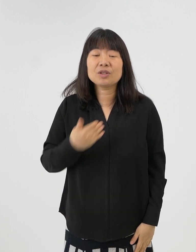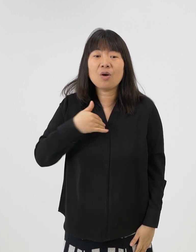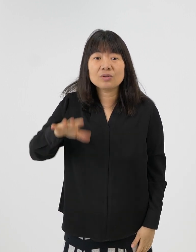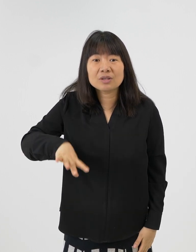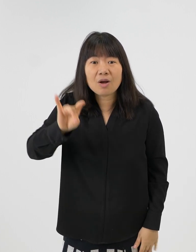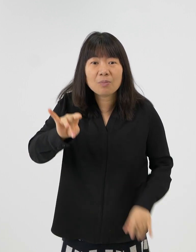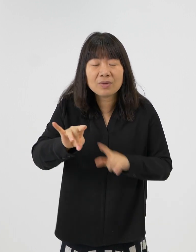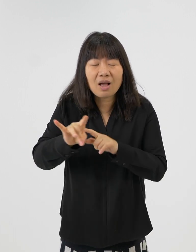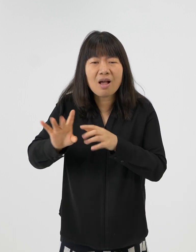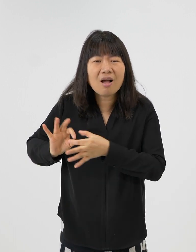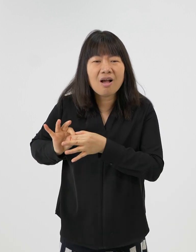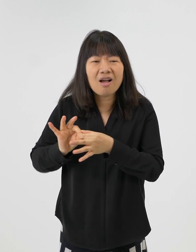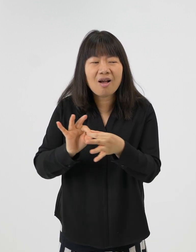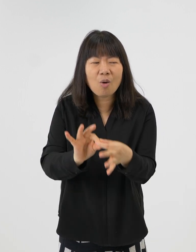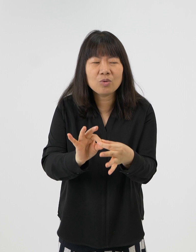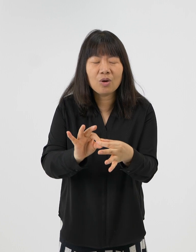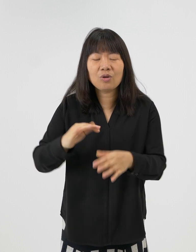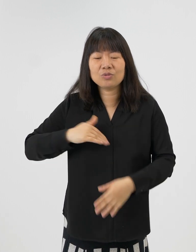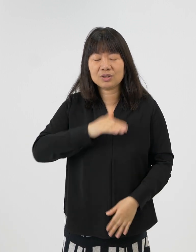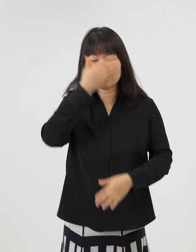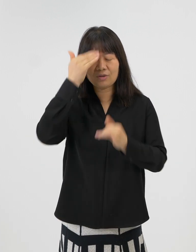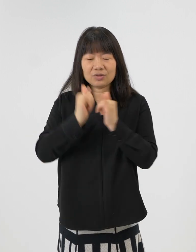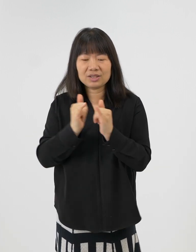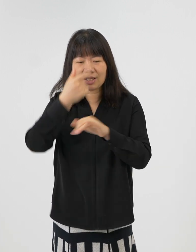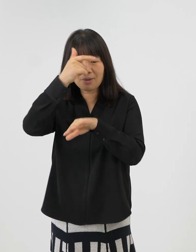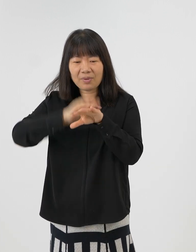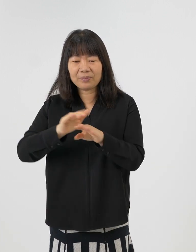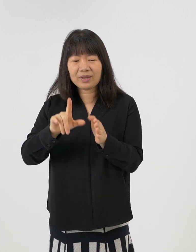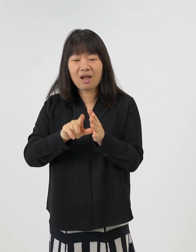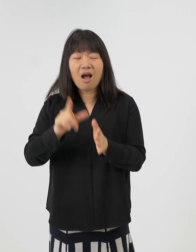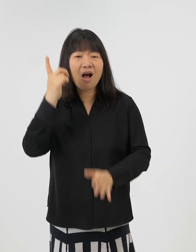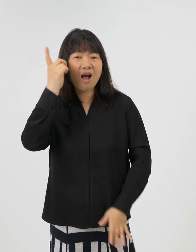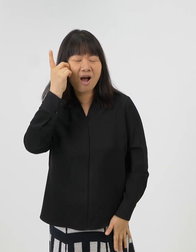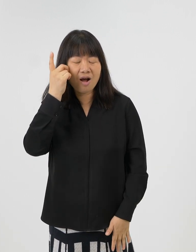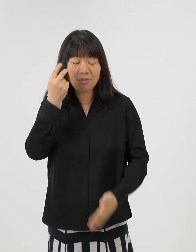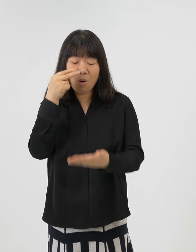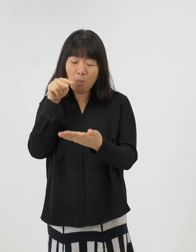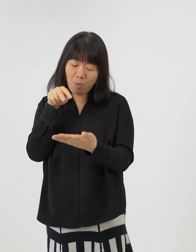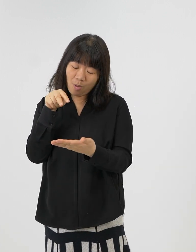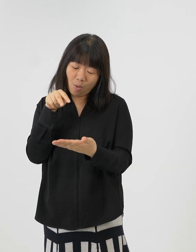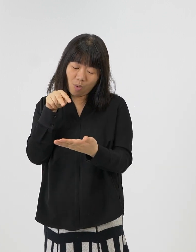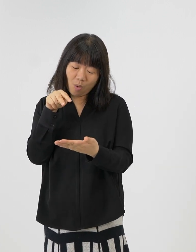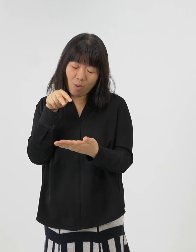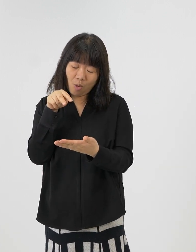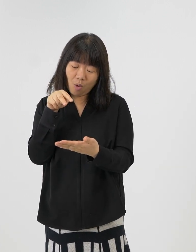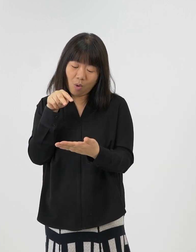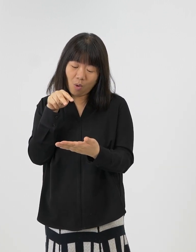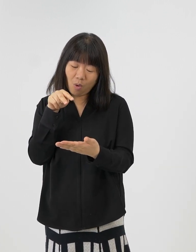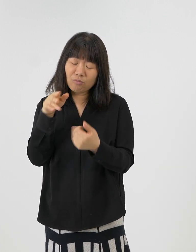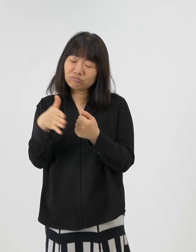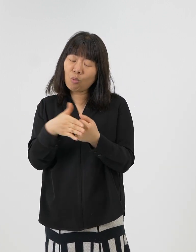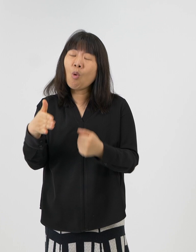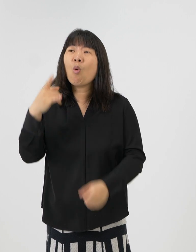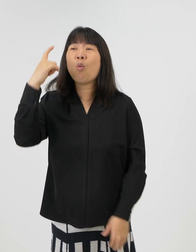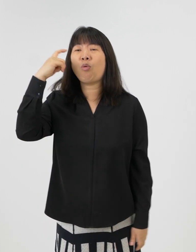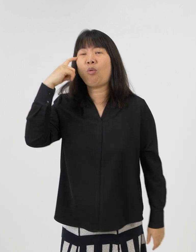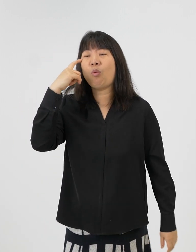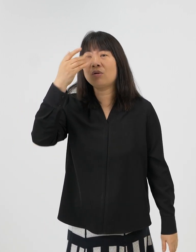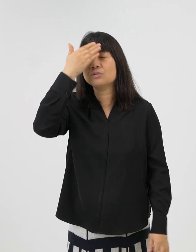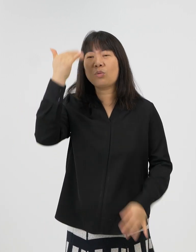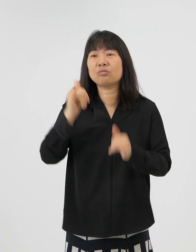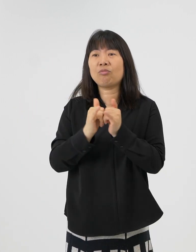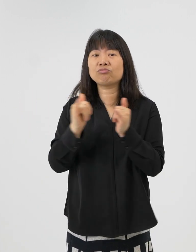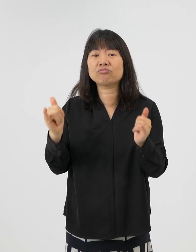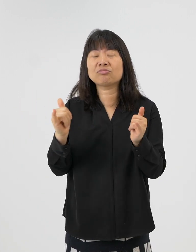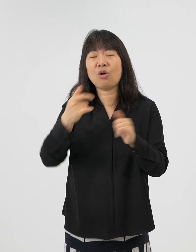처음에 계속 우리 청년들이 예배 시간에 이 스마트폰을 들여다보고 있길래 한 번은 야, 왜 청년들이